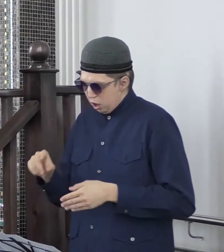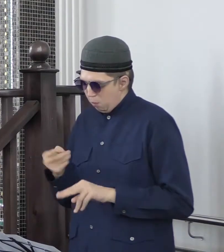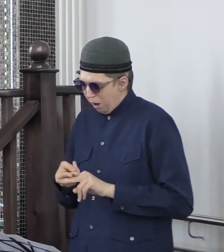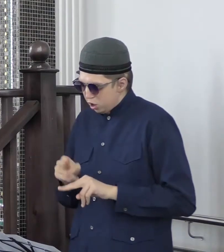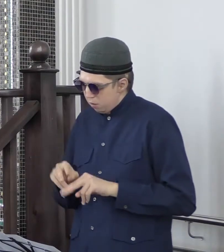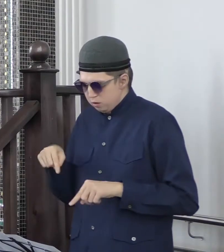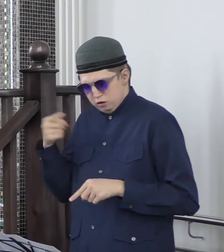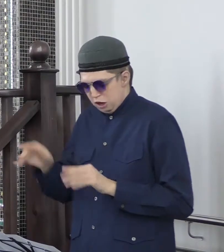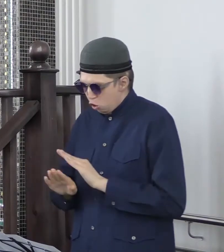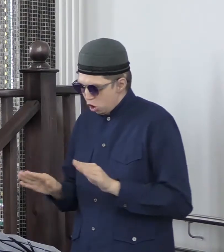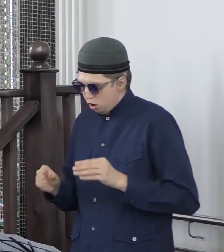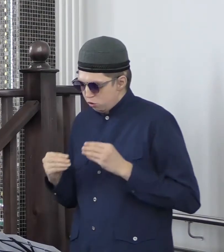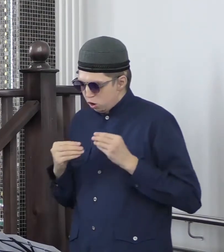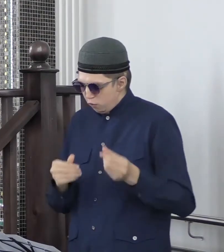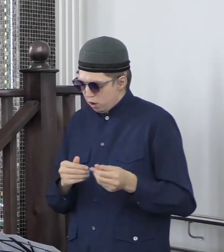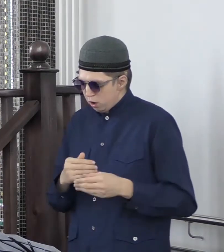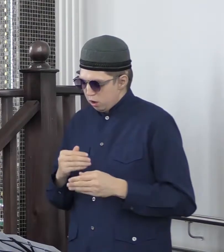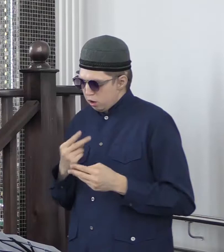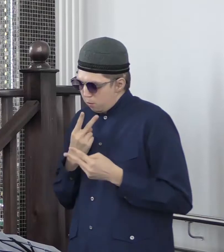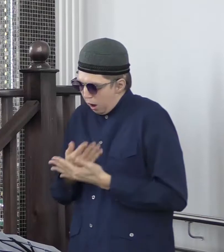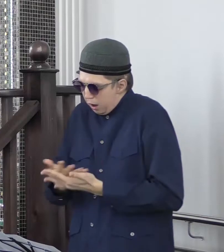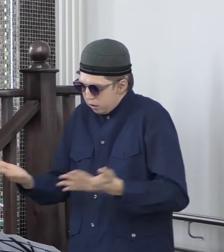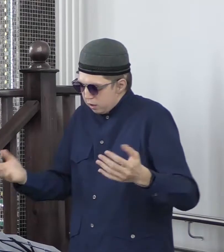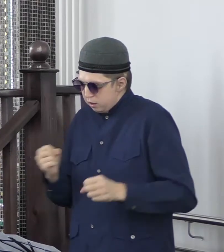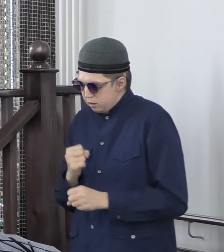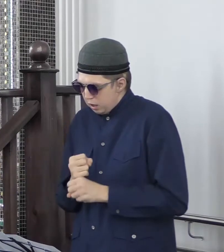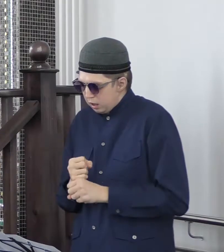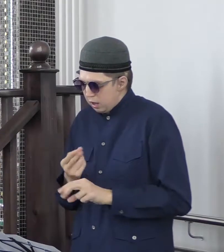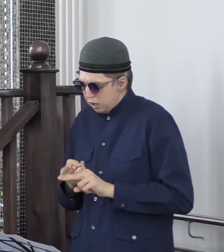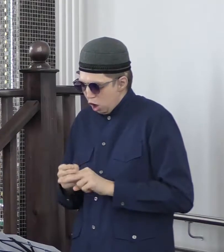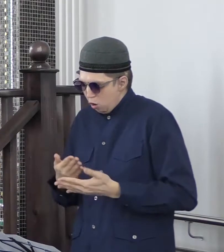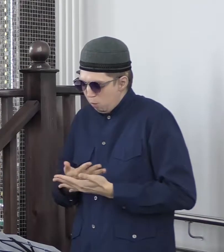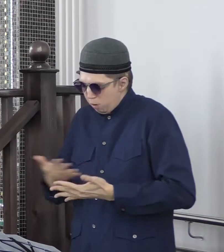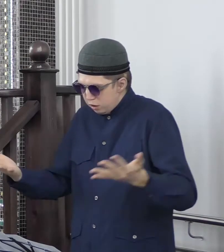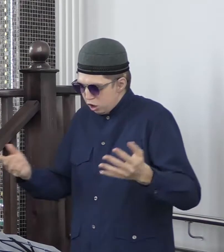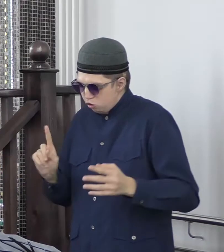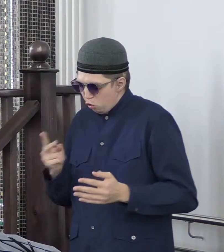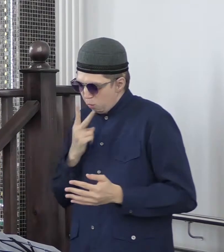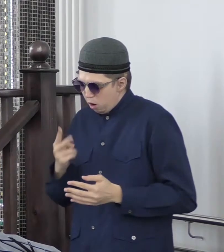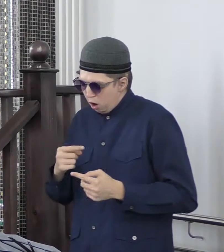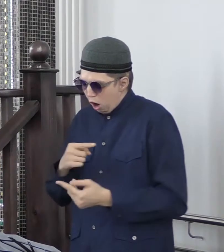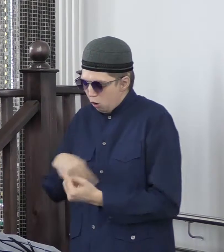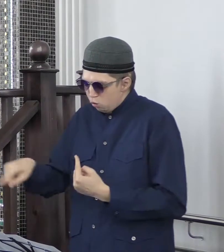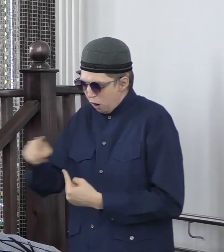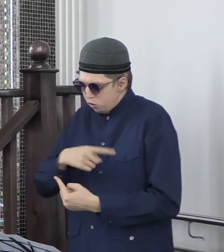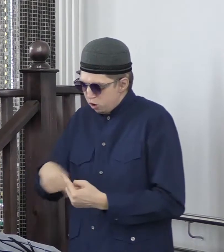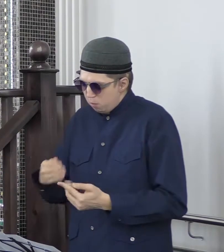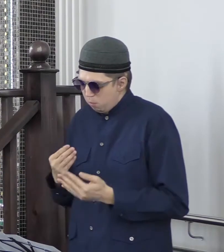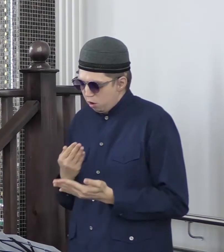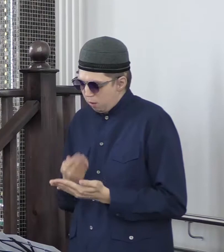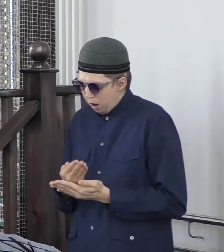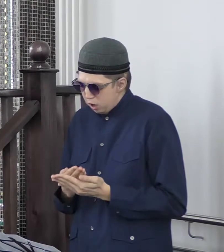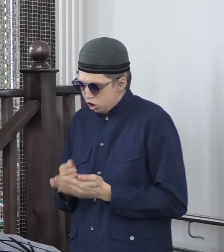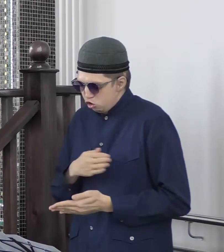Мунджибина, Бригаляшкан, когда я ушел в деда. Вот это аят часто вспоминают, вспоминали